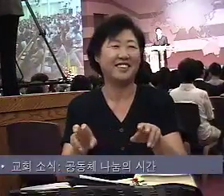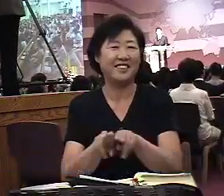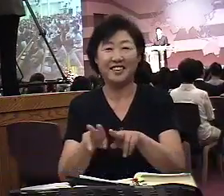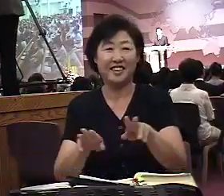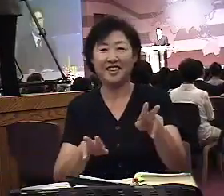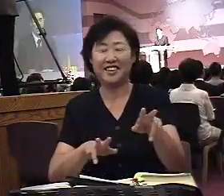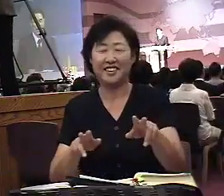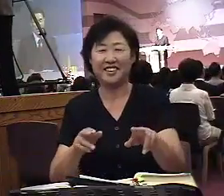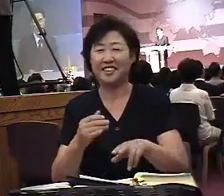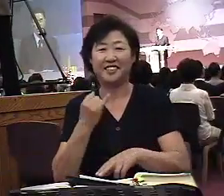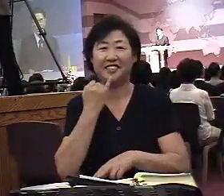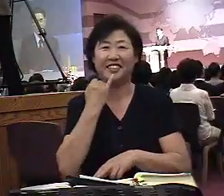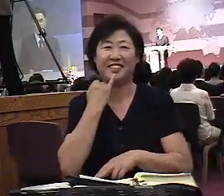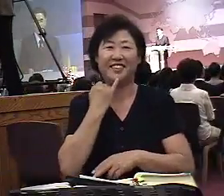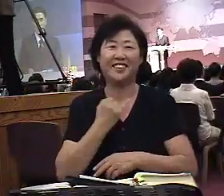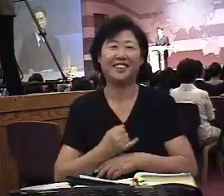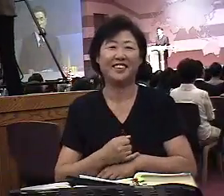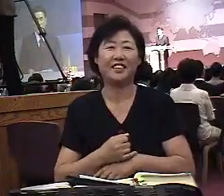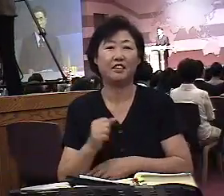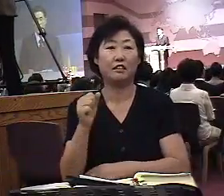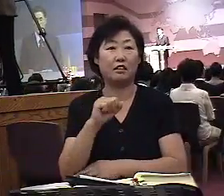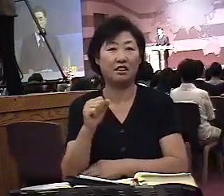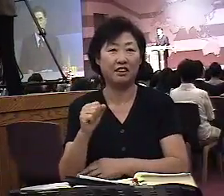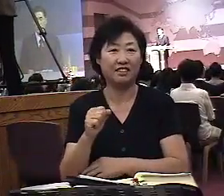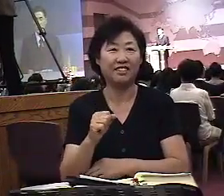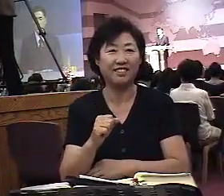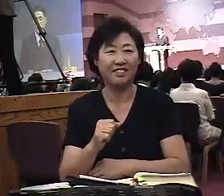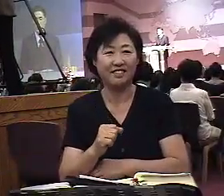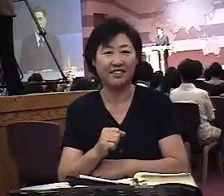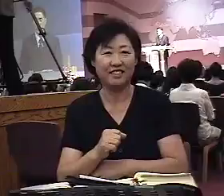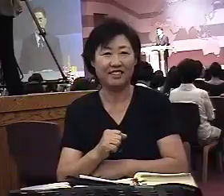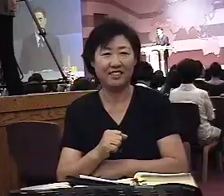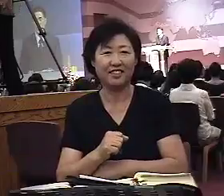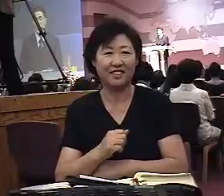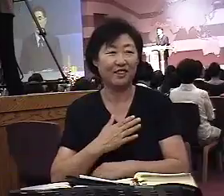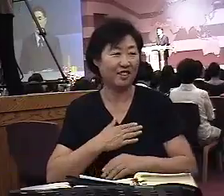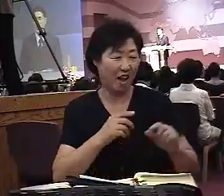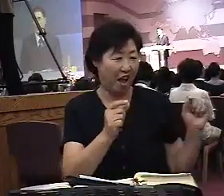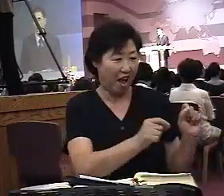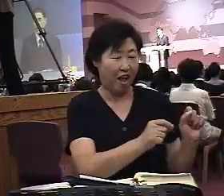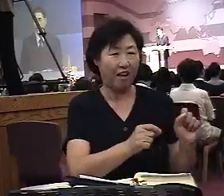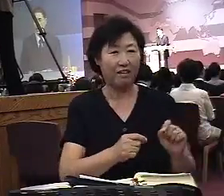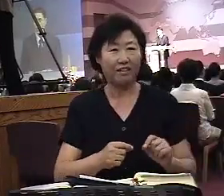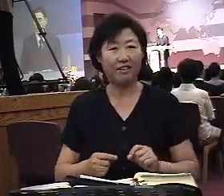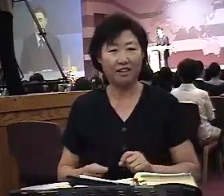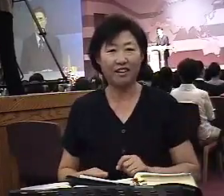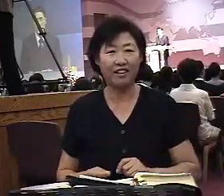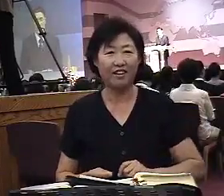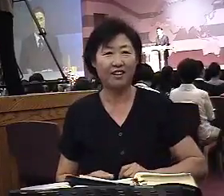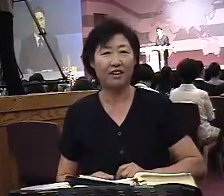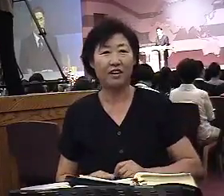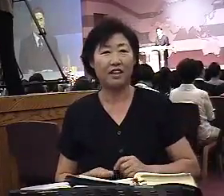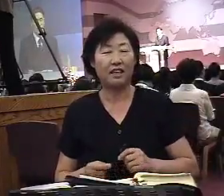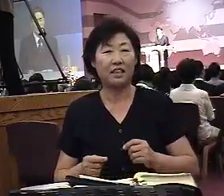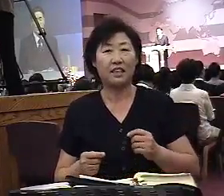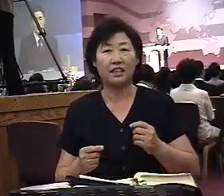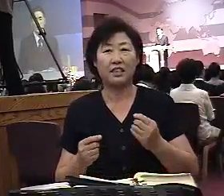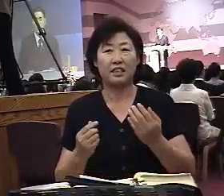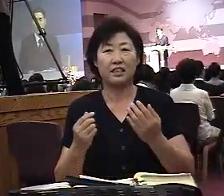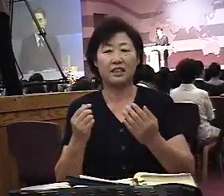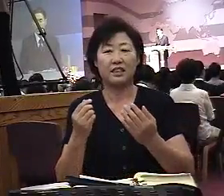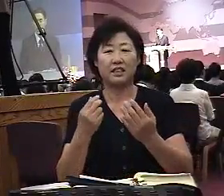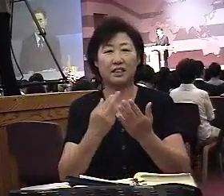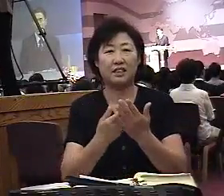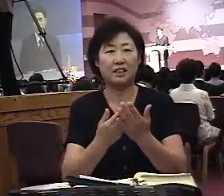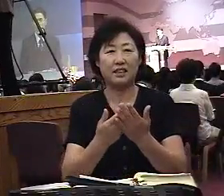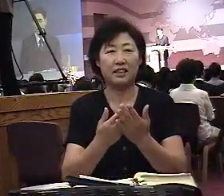지난 한 주 동안 편안하셨습니까? 지진 가운데 피해를 입으신 성도님들 하나님의 은혜가 있길 바라고요. 그러나 모든